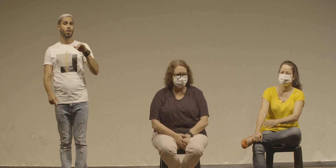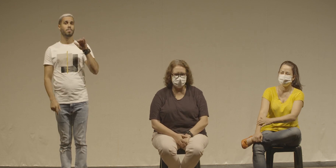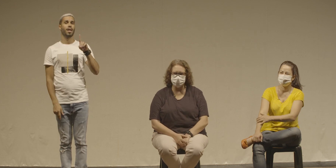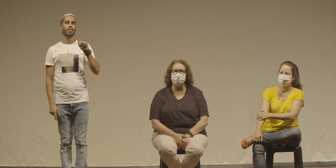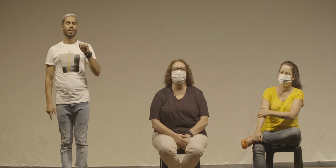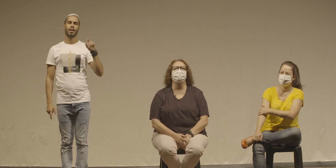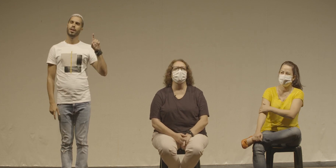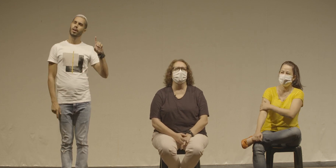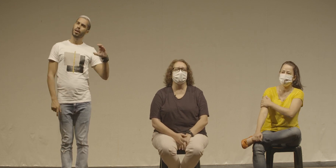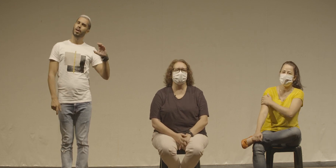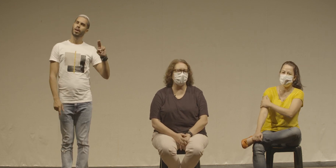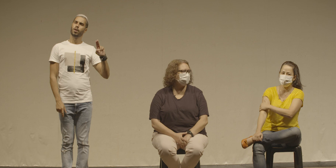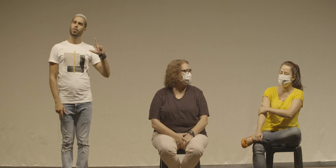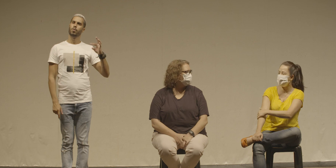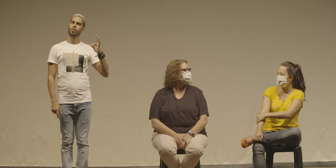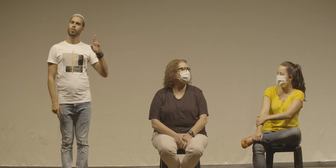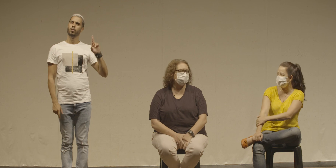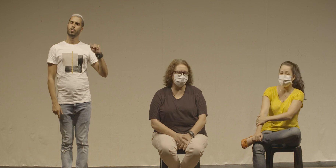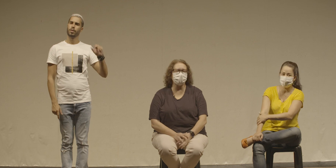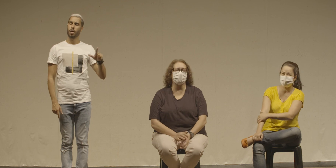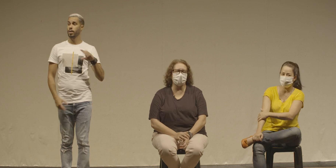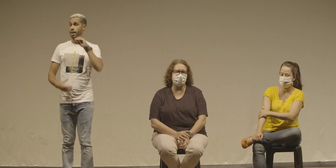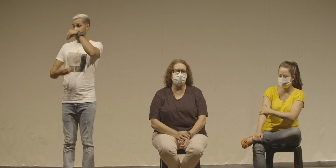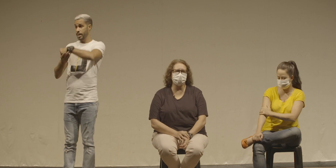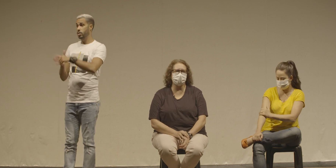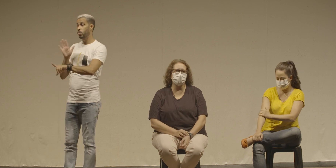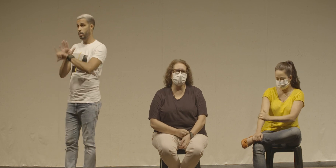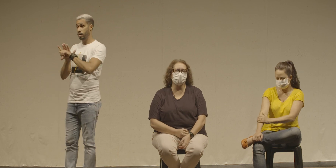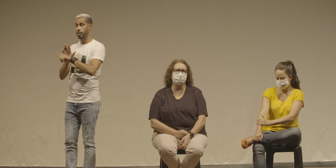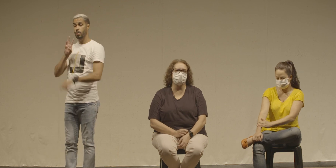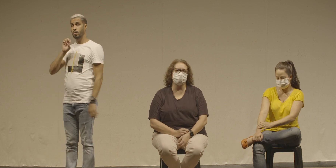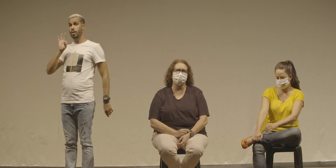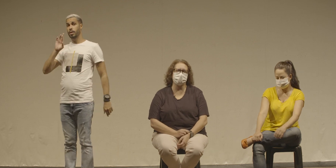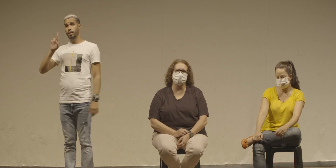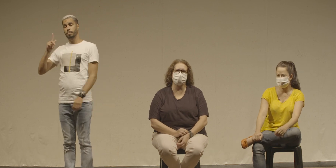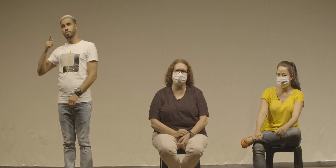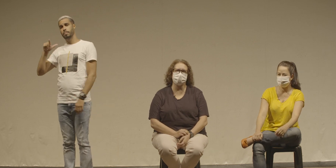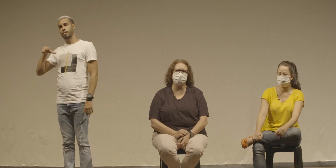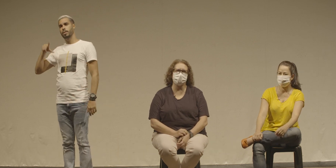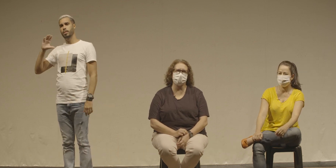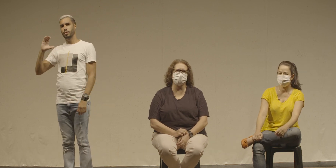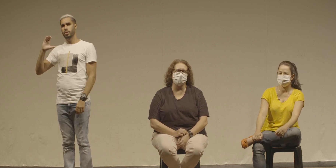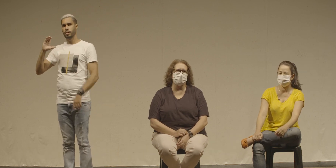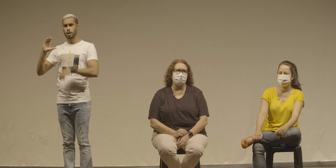edital maravilhoso aí. Dentro da Lei tá Aldir Blanc, né, que a gente nem falou hoje. Dentro da Lei Aldir Blanc, que nos